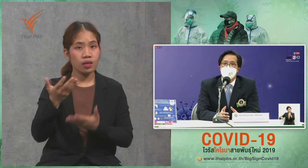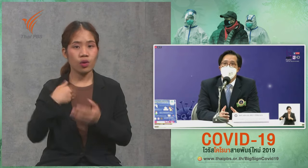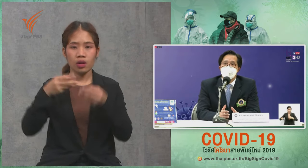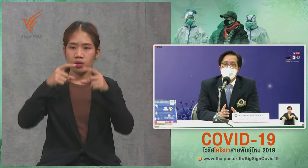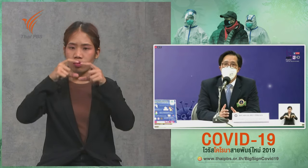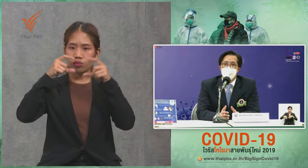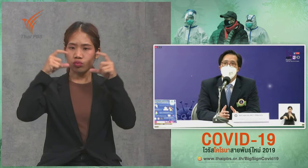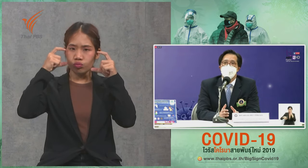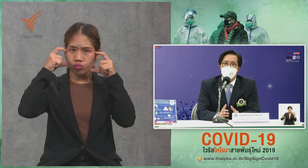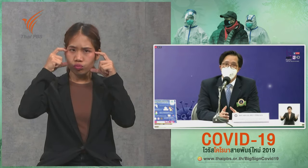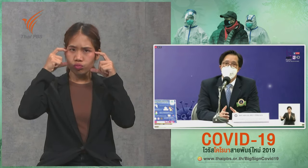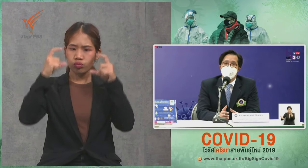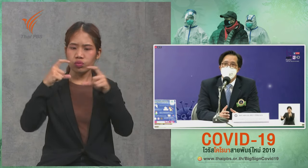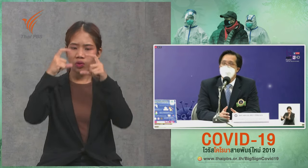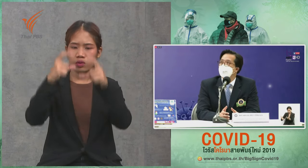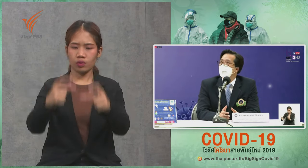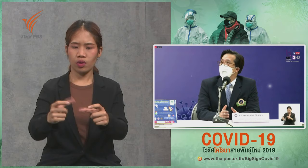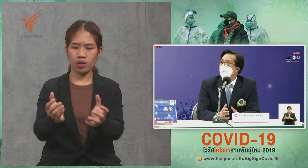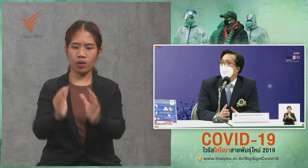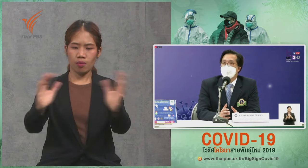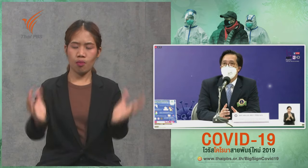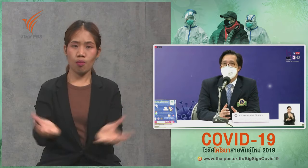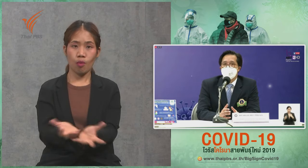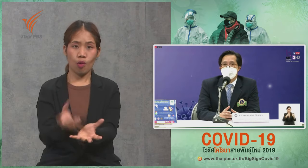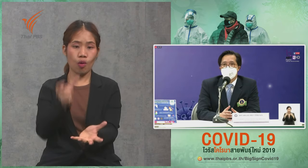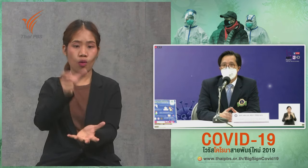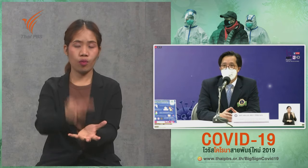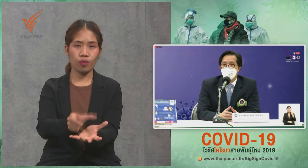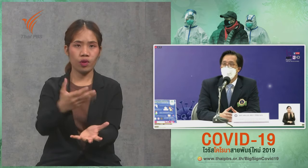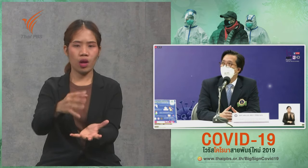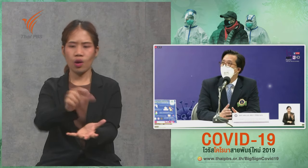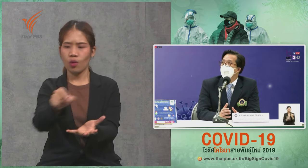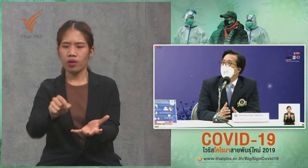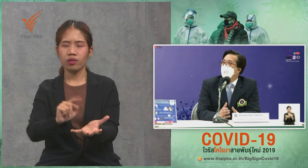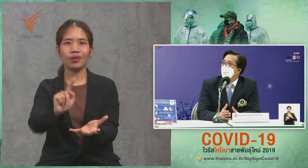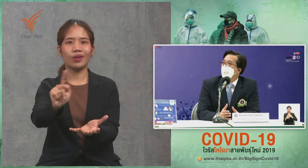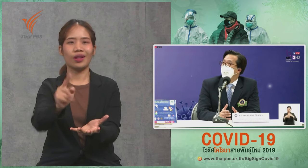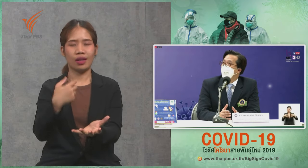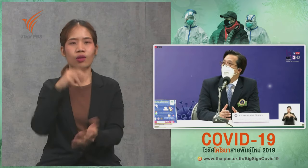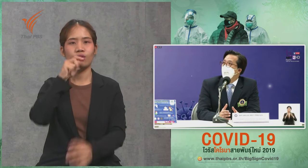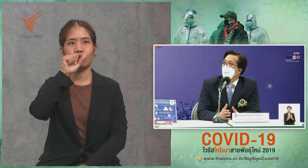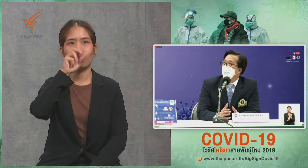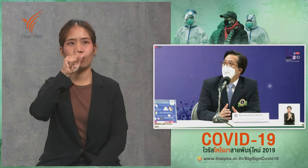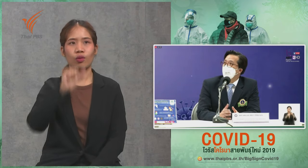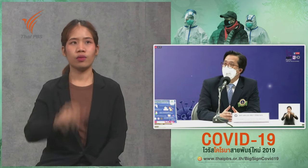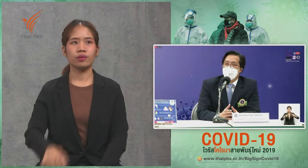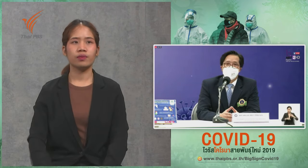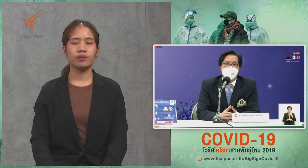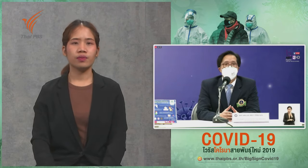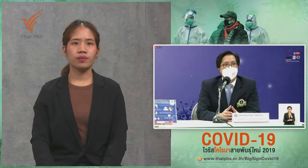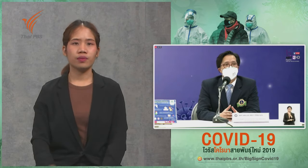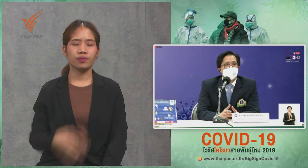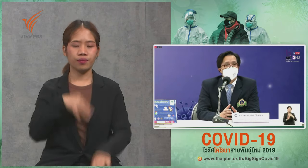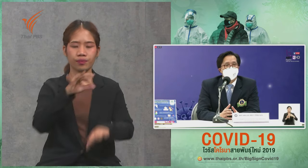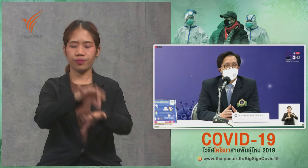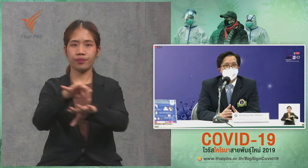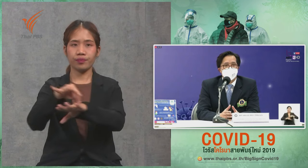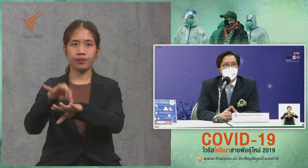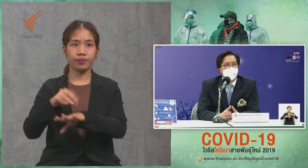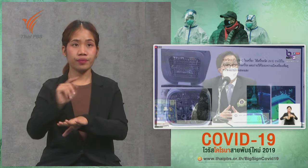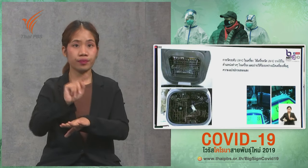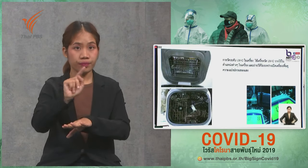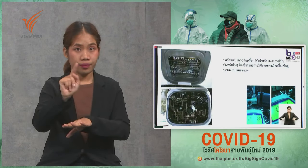ไงในหม้ออบ UV นะครับเราก็เลยทำการทดลองว่าต่อครับว่าตำแหน่งไหนเนี่ย